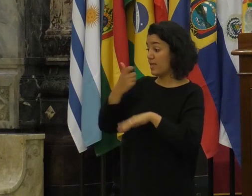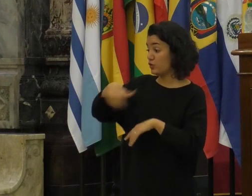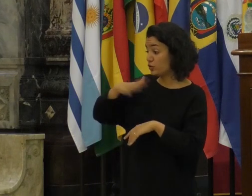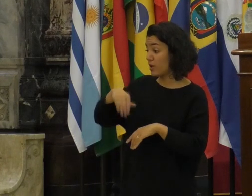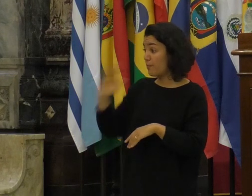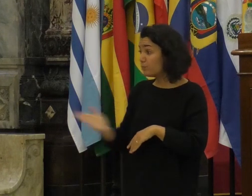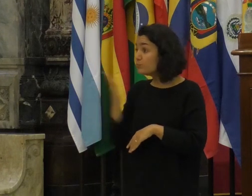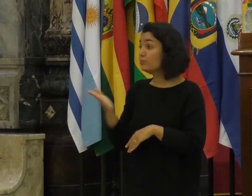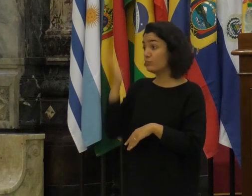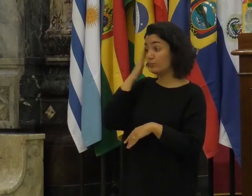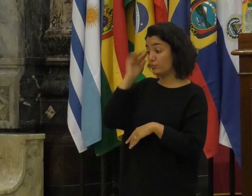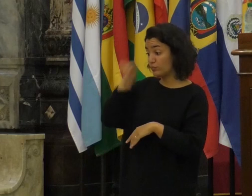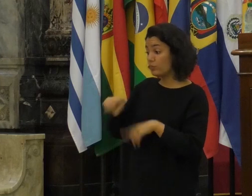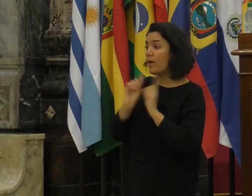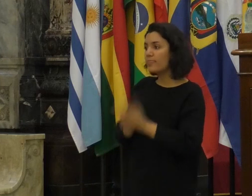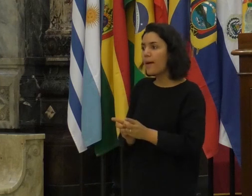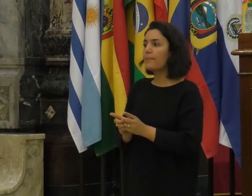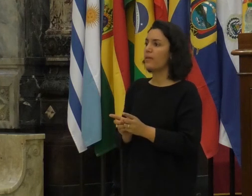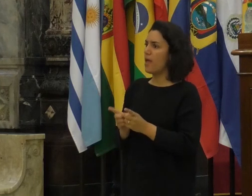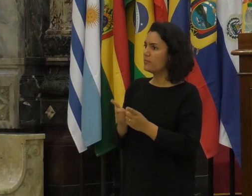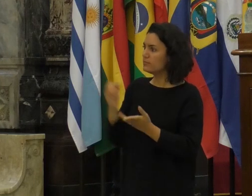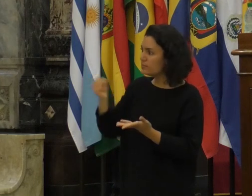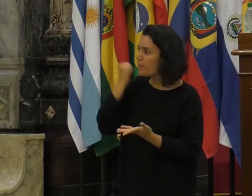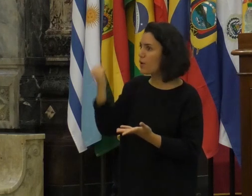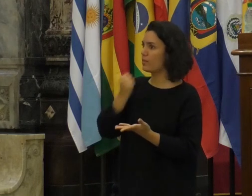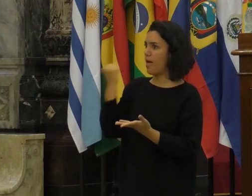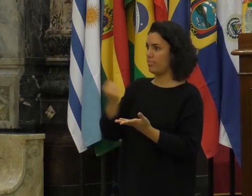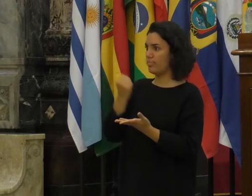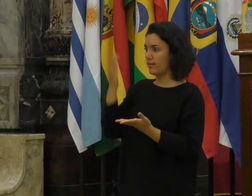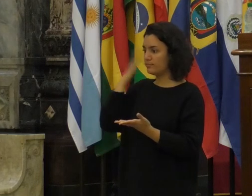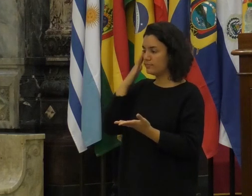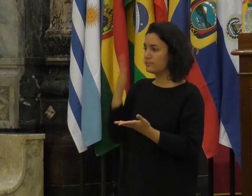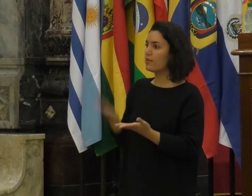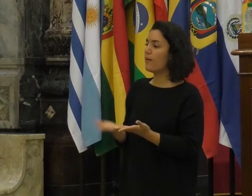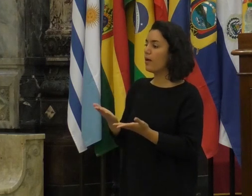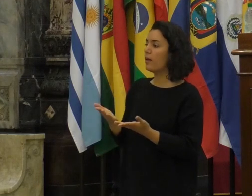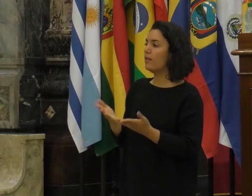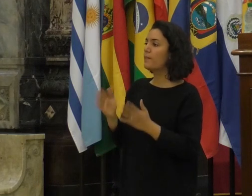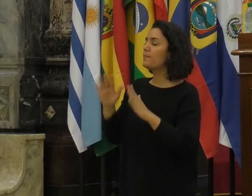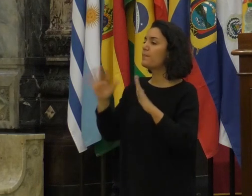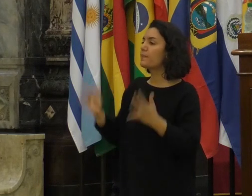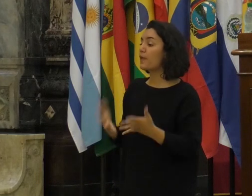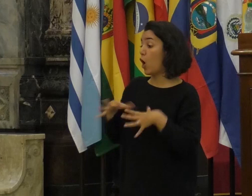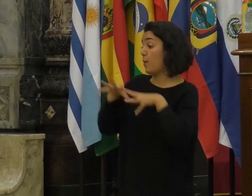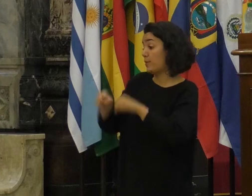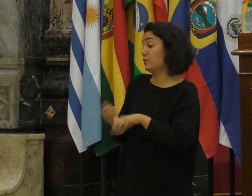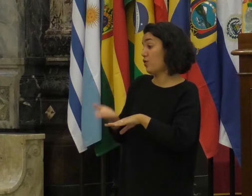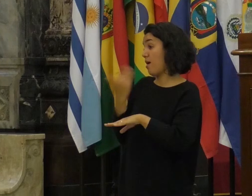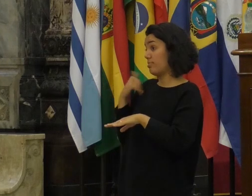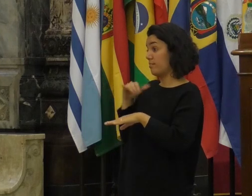producción del conocimiento también es un rasgo altamente considerado en atención al compromiso contraído